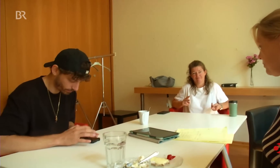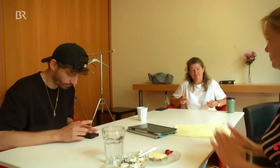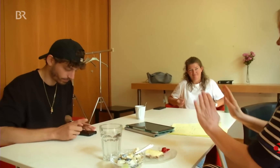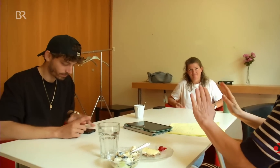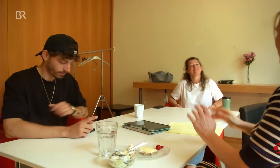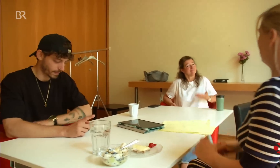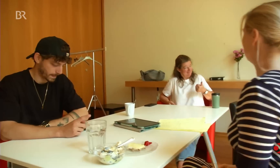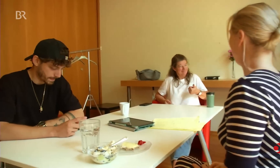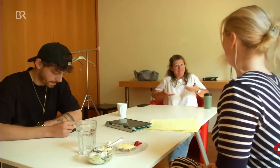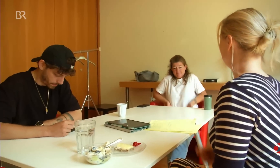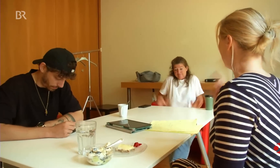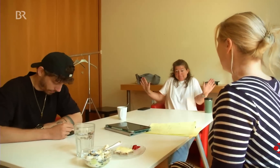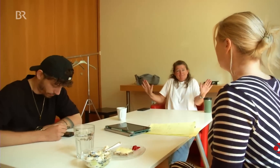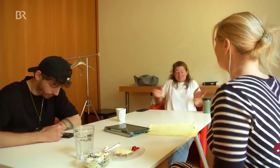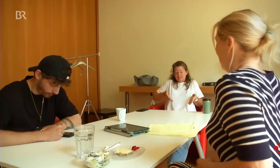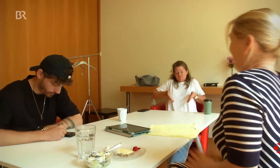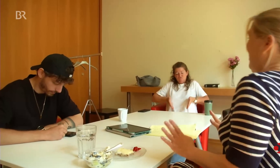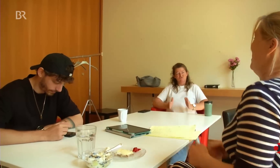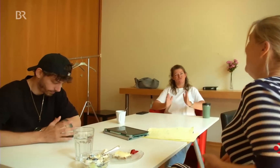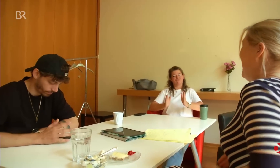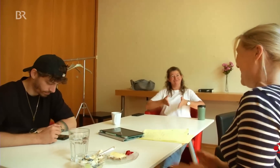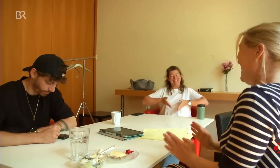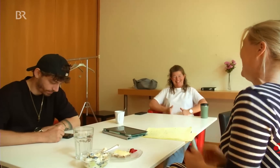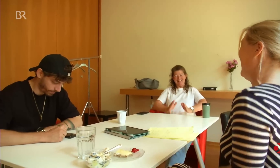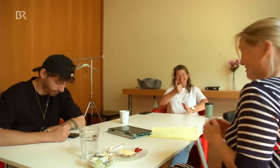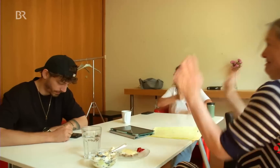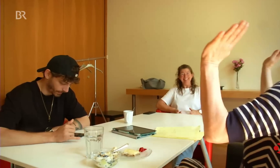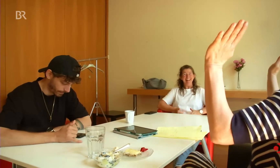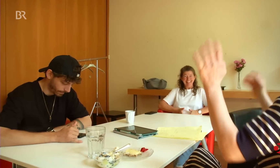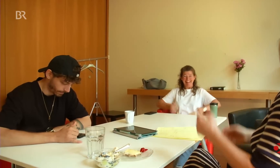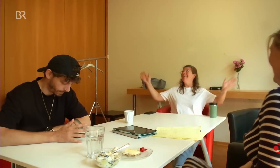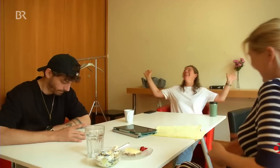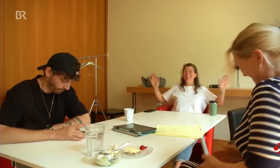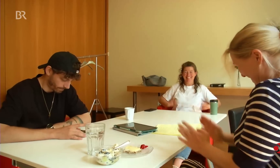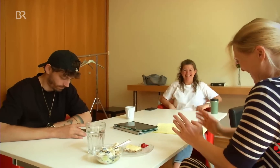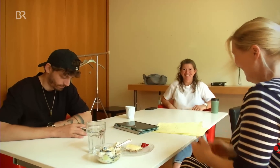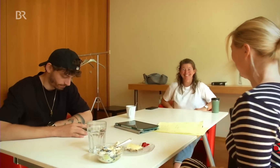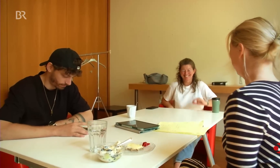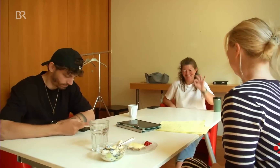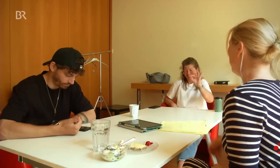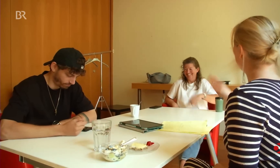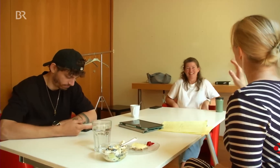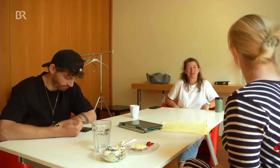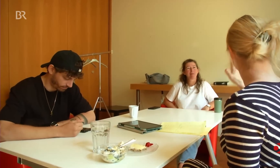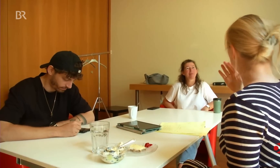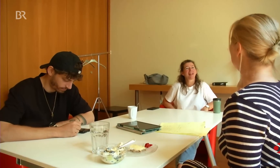Gehörlos geboren. Sehr gut, aber nicht so weit nach außen. Keine Explosion. Explodieren. Nach